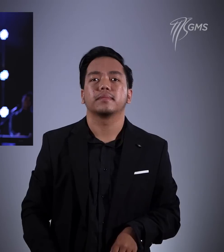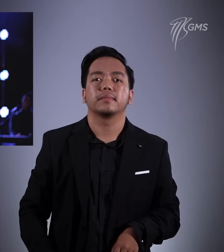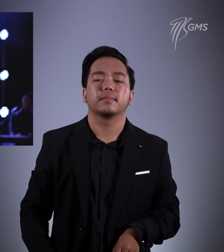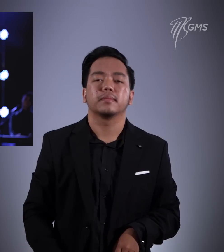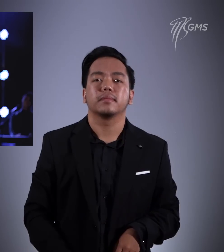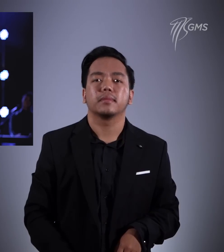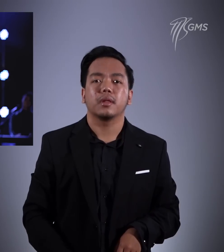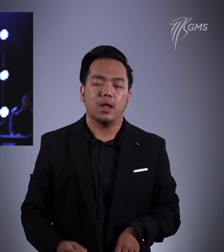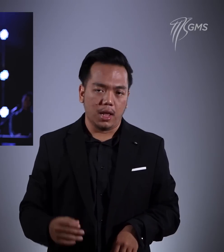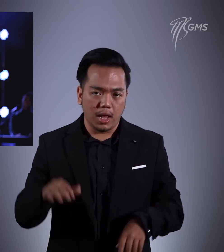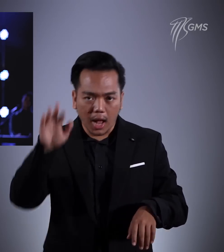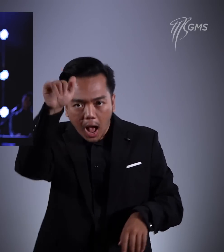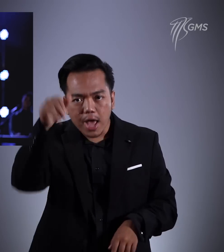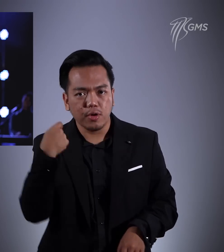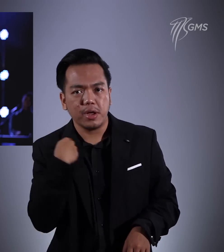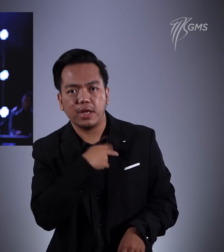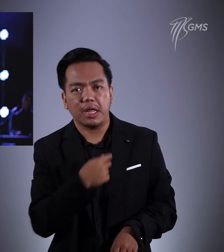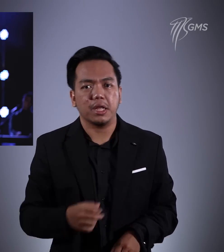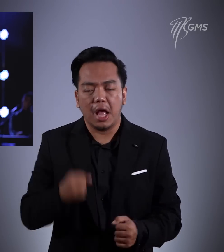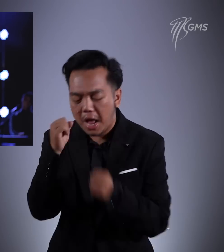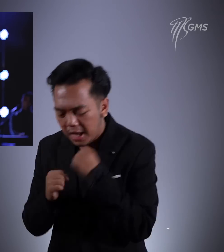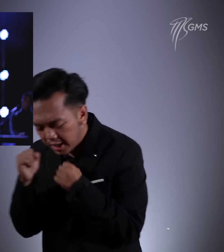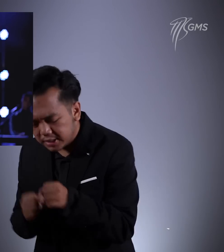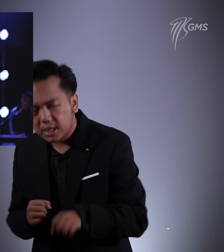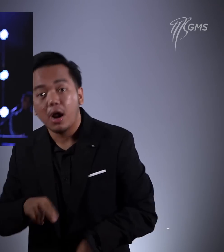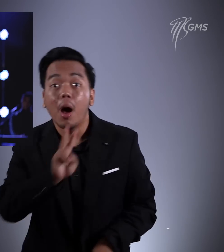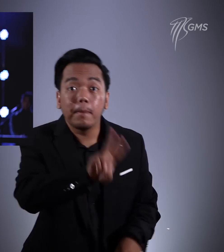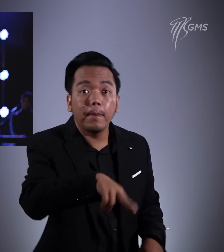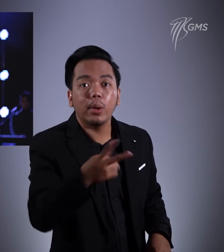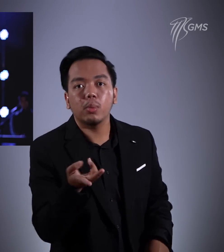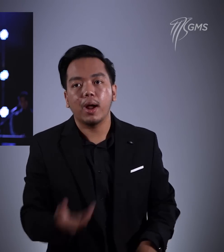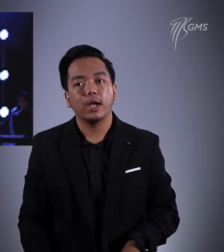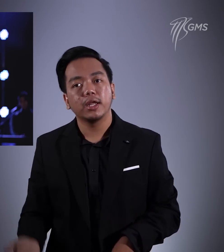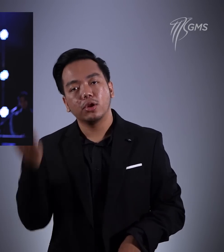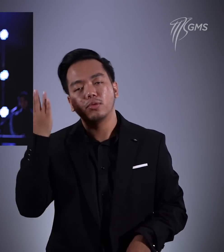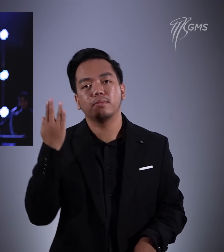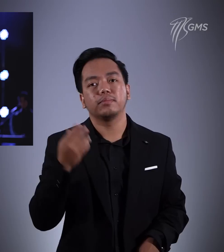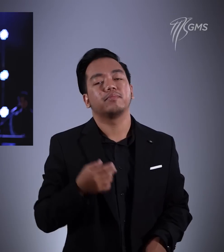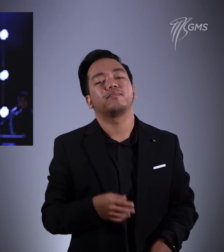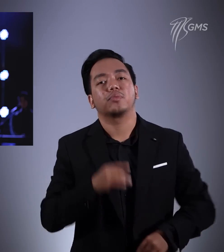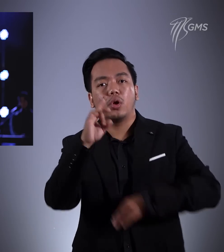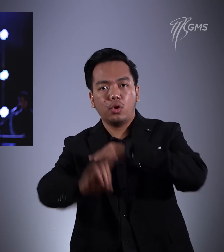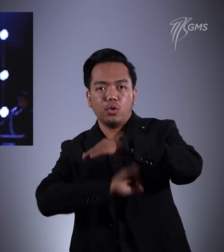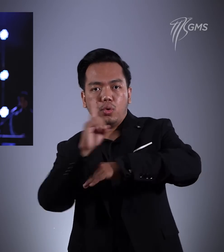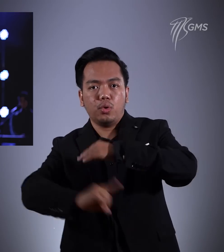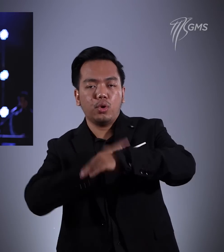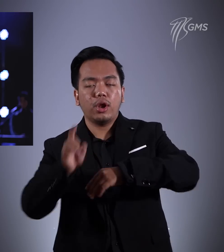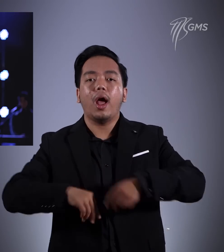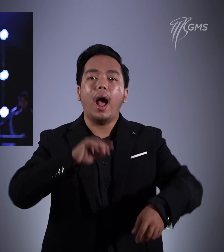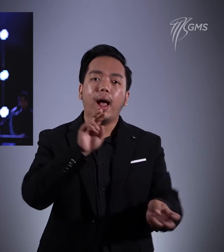Mari kita kejar perubahan hidup hari-hari ini. Itu yang berkenan pada Tuhan, itu yang kekal sih. Dunia silih berganti, gonjang-ganjing terus